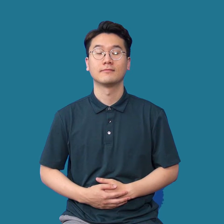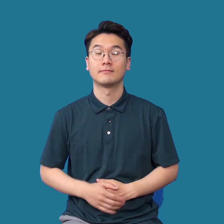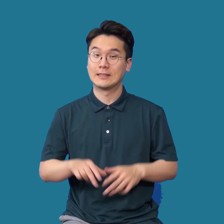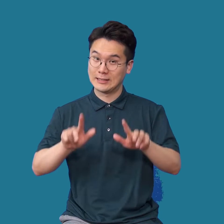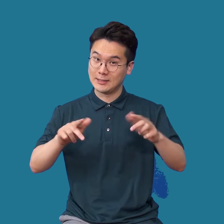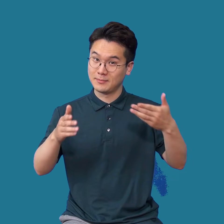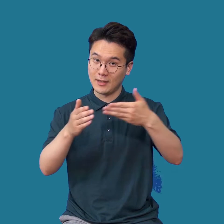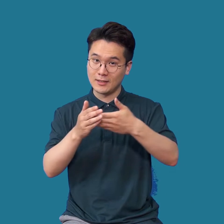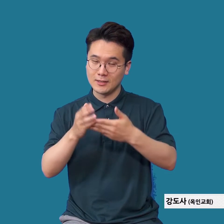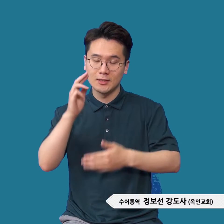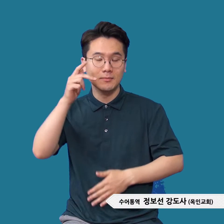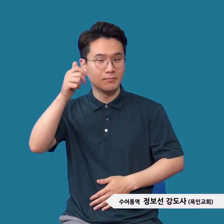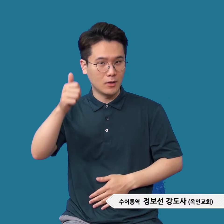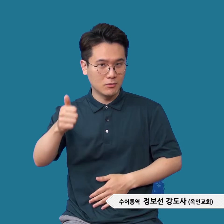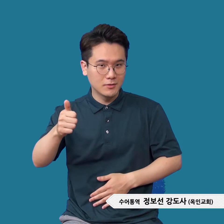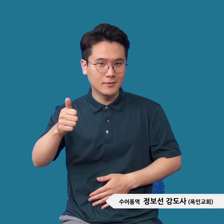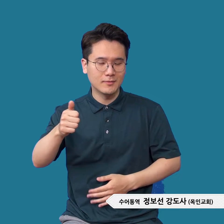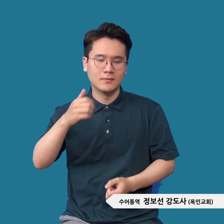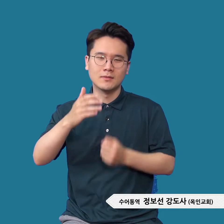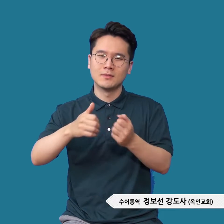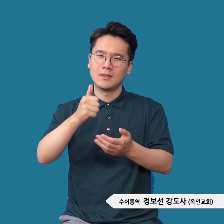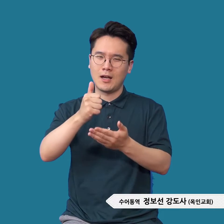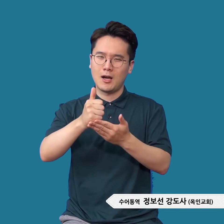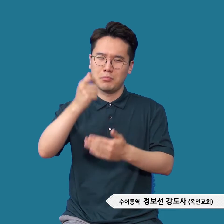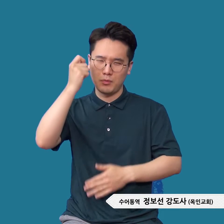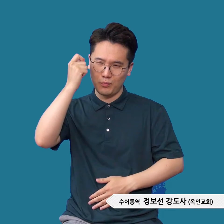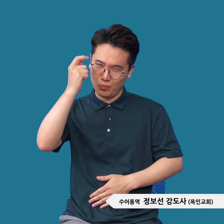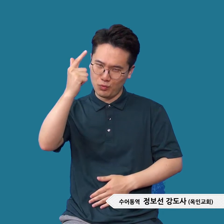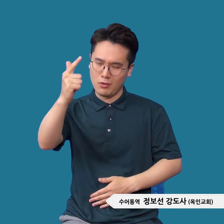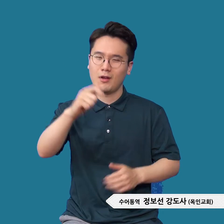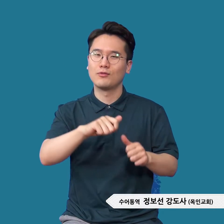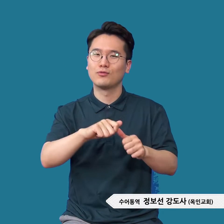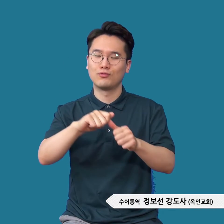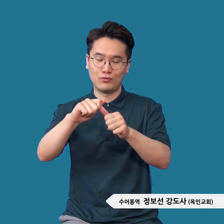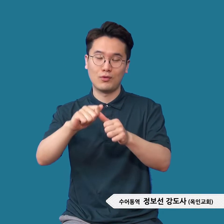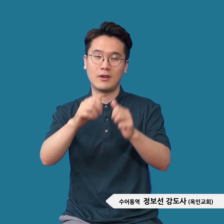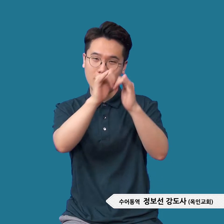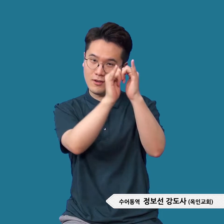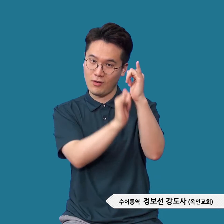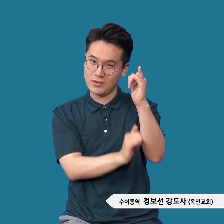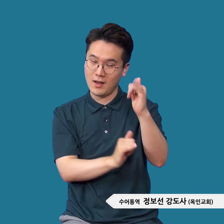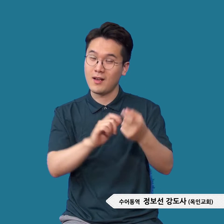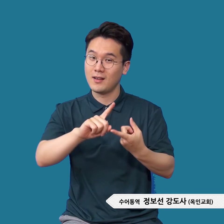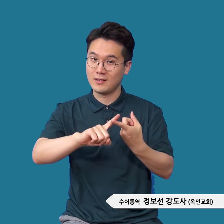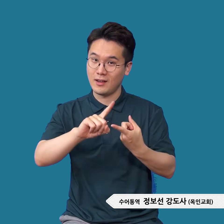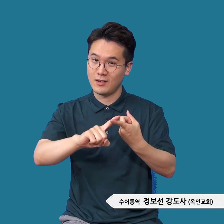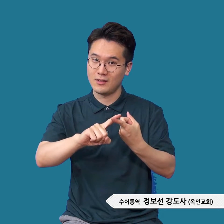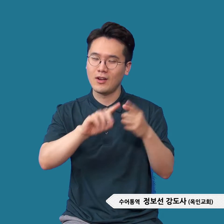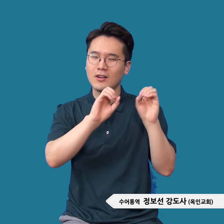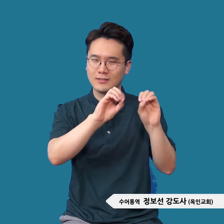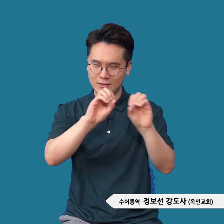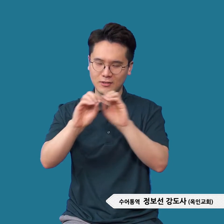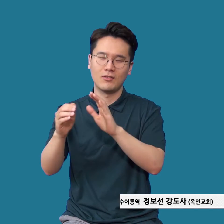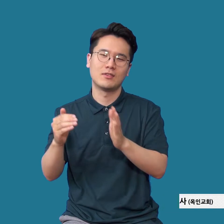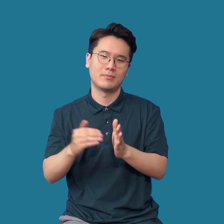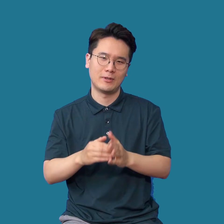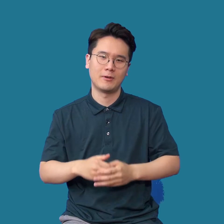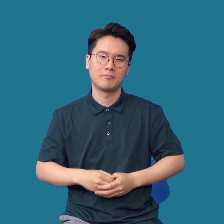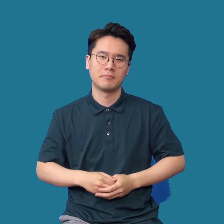지금까지 사도 바울은 하나님의 위대한 구원의 역사에 대해서 증거했습니다.